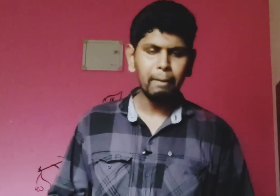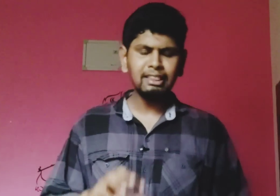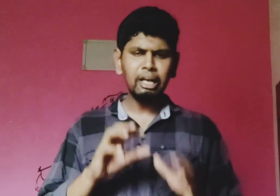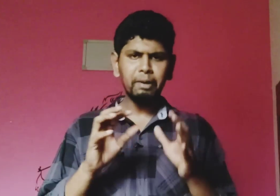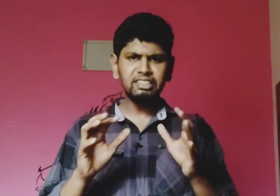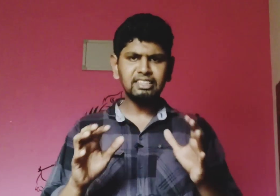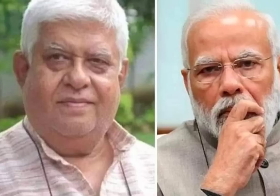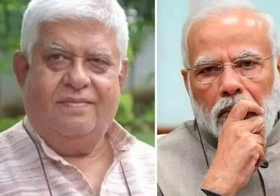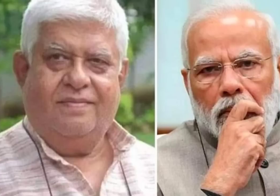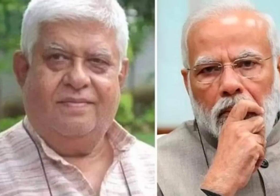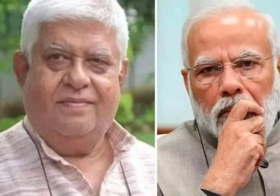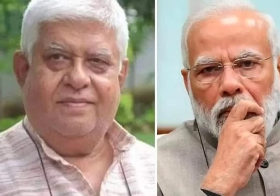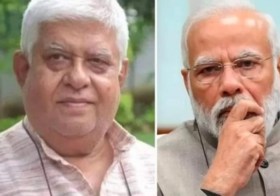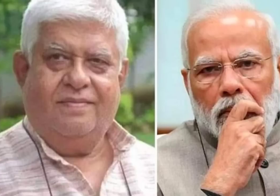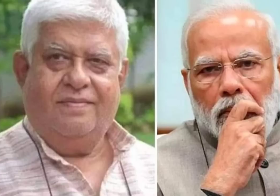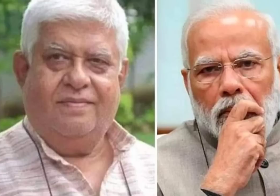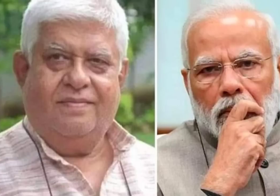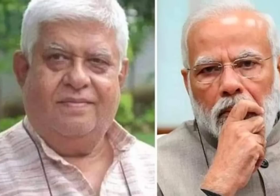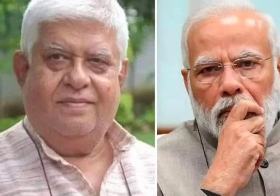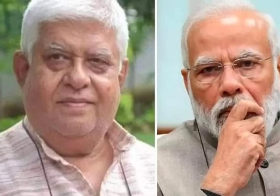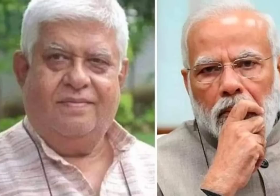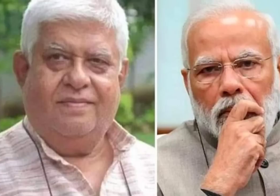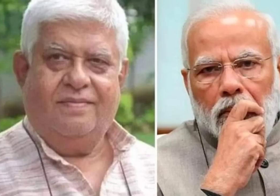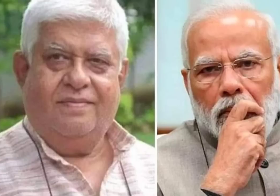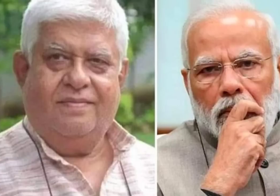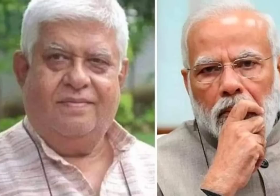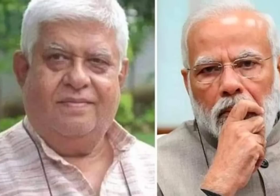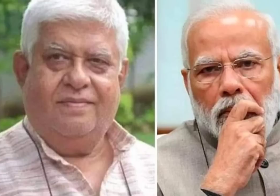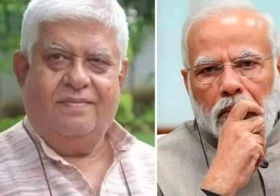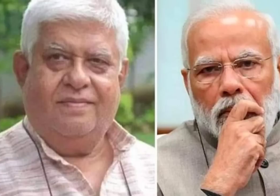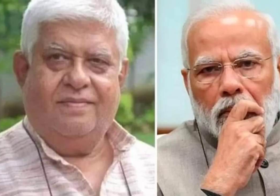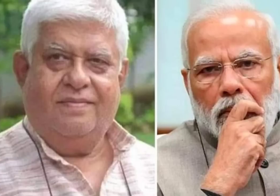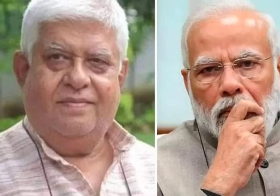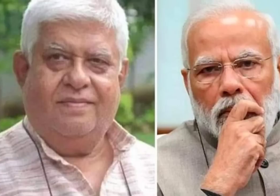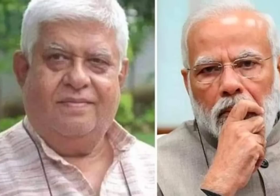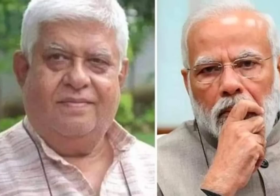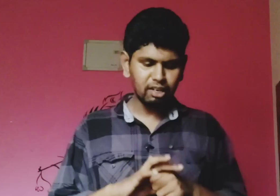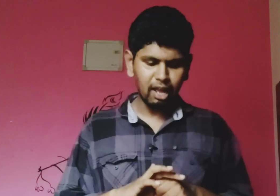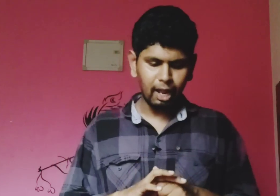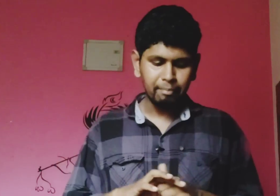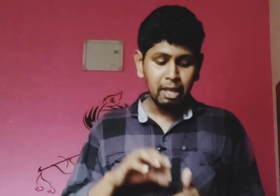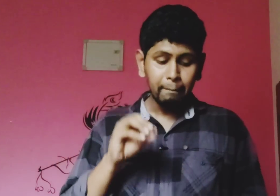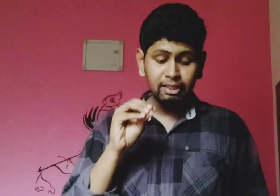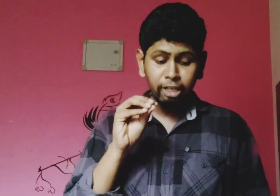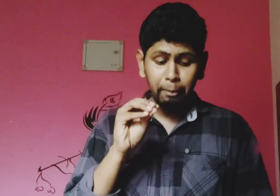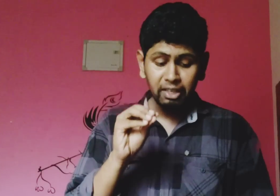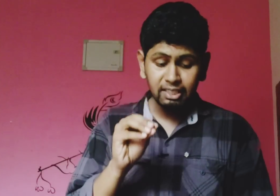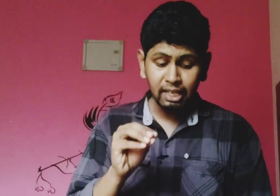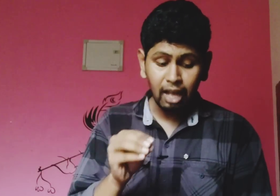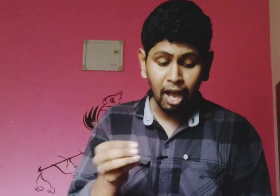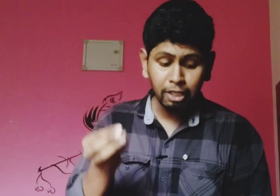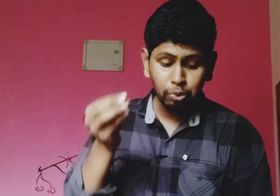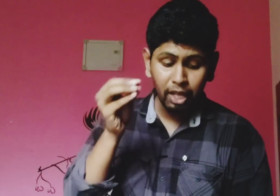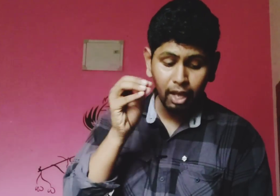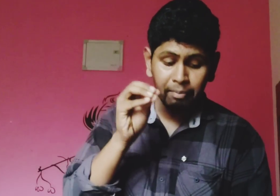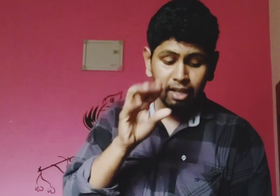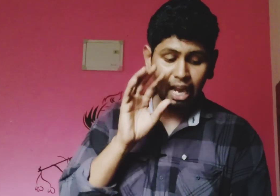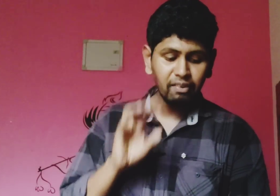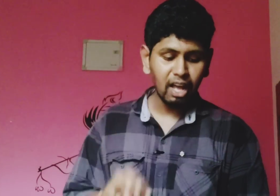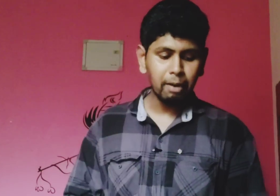மத்திய பிரதேசத்துல பாஜகவுடைய ஆட்சி அப்படிங்கிறது நடக்குது, அங்க எதிர்கட்சியாக காங்கிரஸ் வந்து இருக்காங்க. மத்திய பிரதேச காங்கிரஸ் உடைய தலைவராக